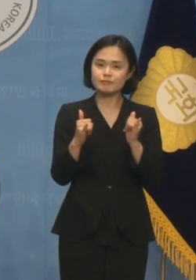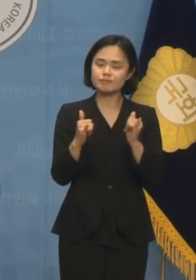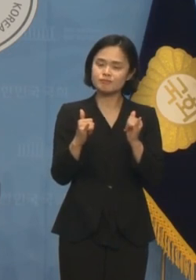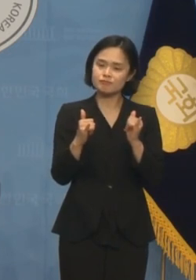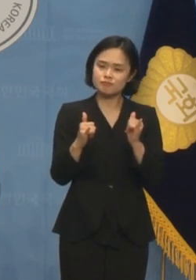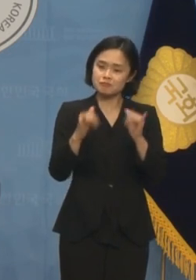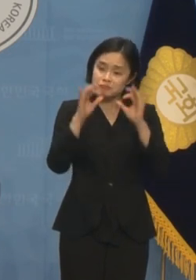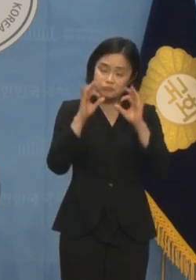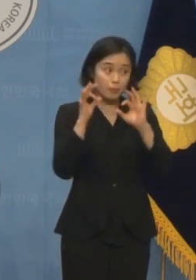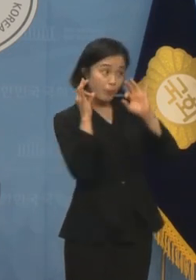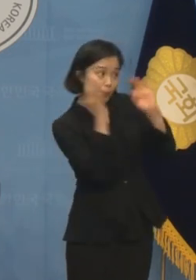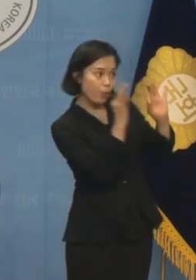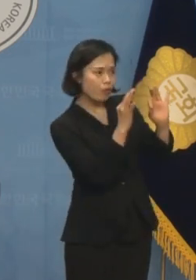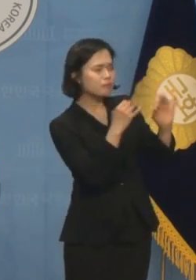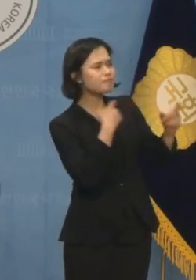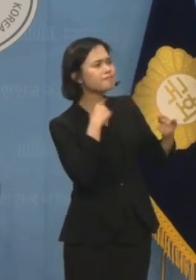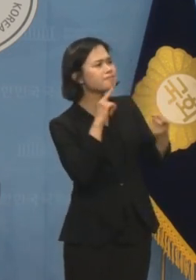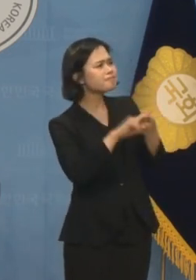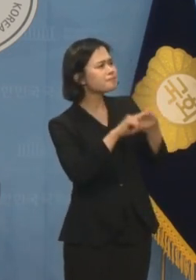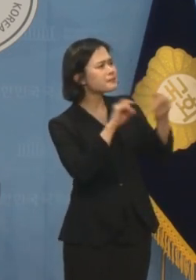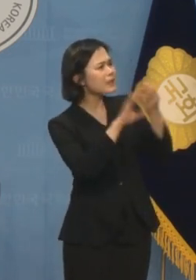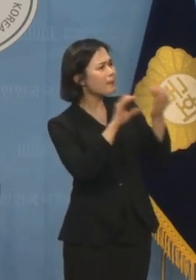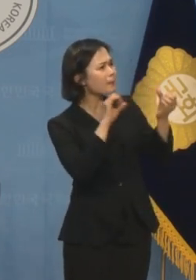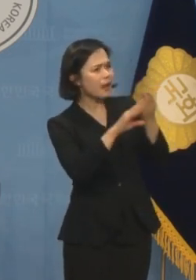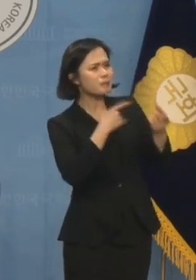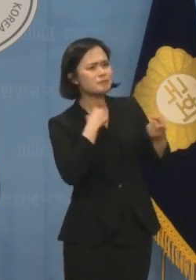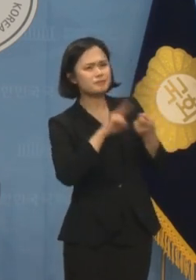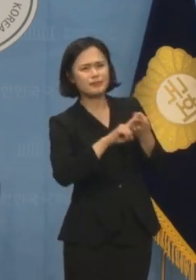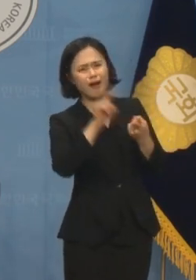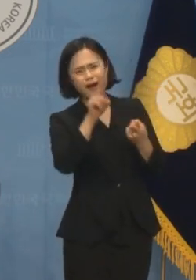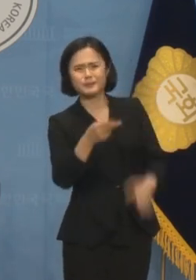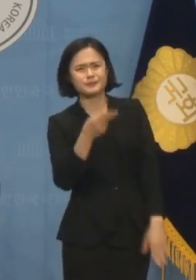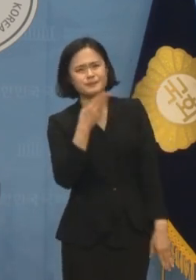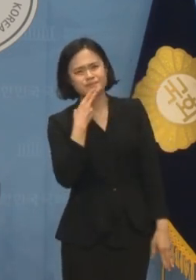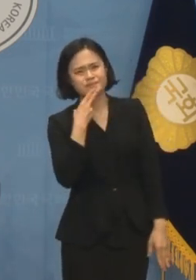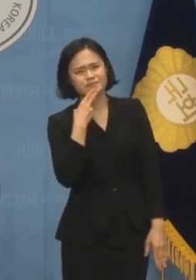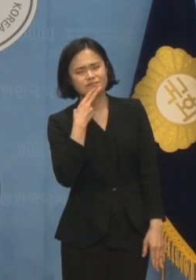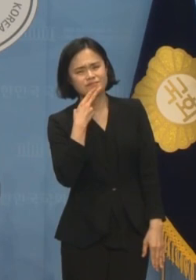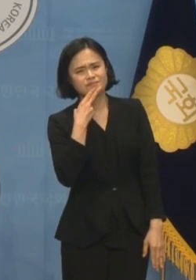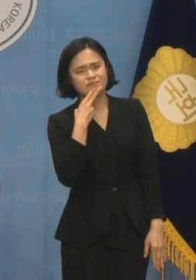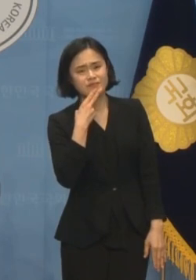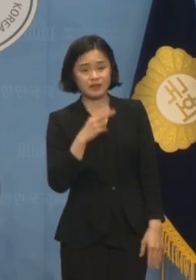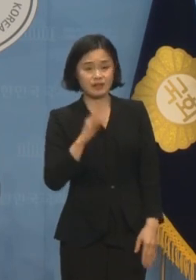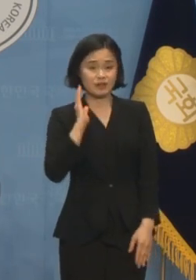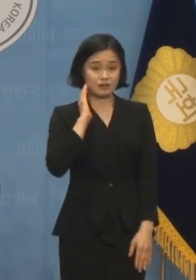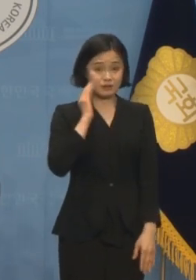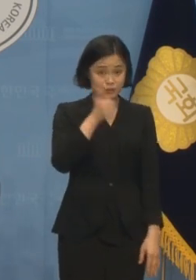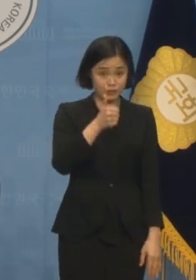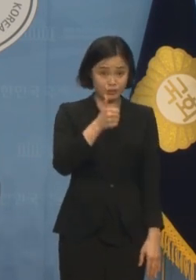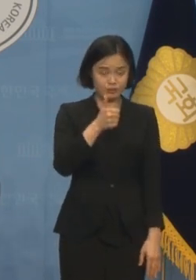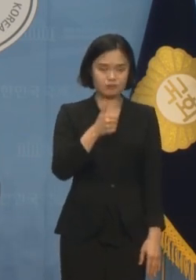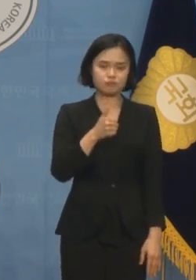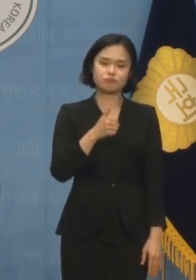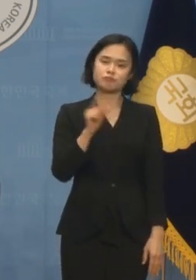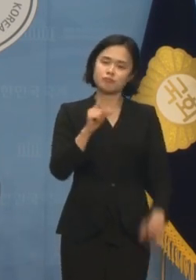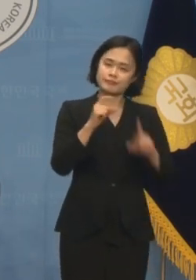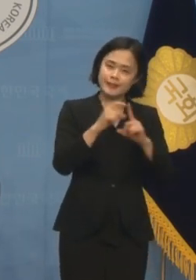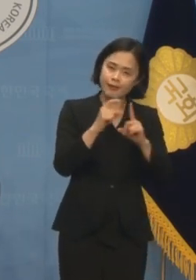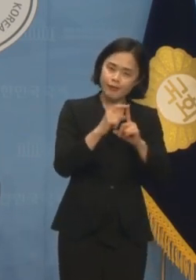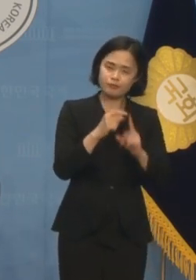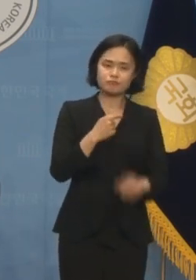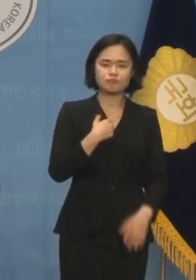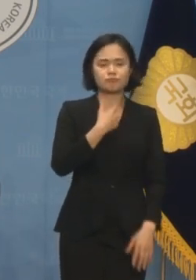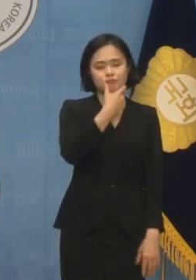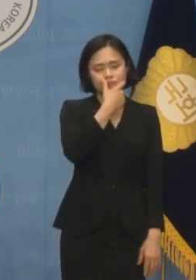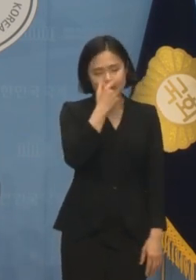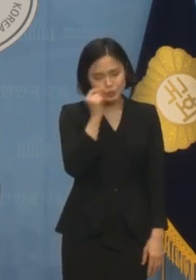답변은 하나도 없습니다. 윤 대통령은 부족, 미흡, 송구, 사과라는